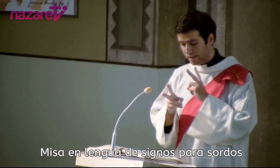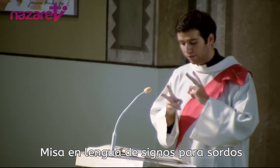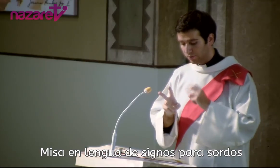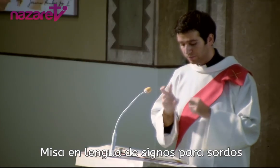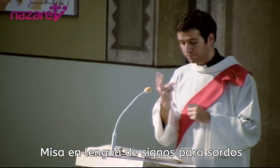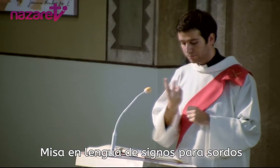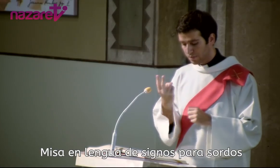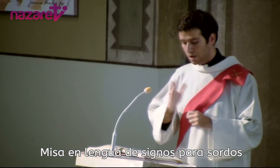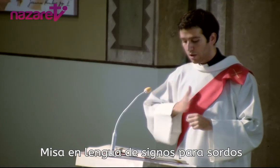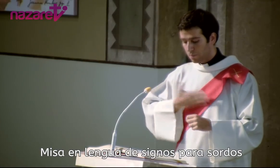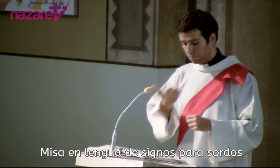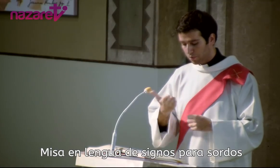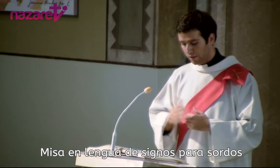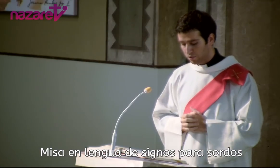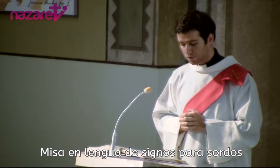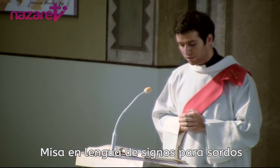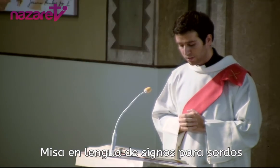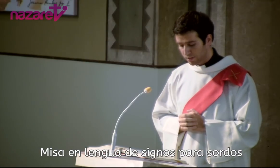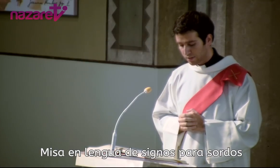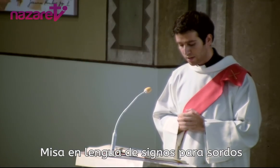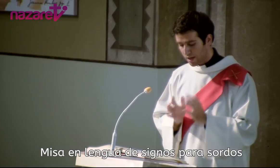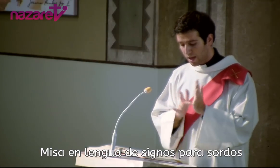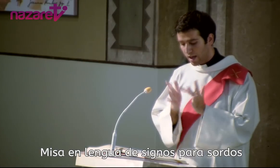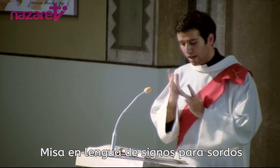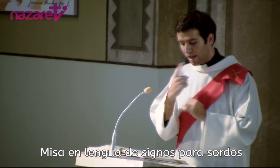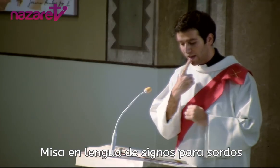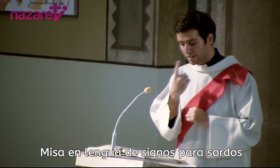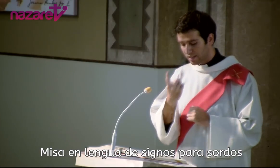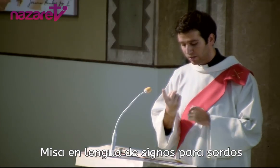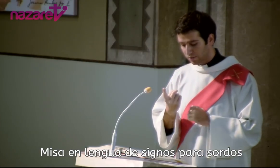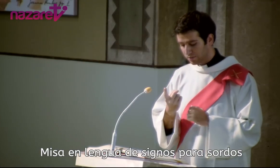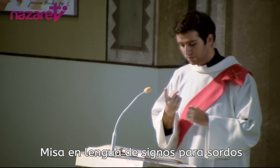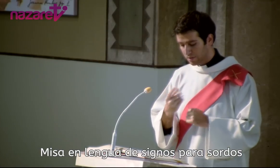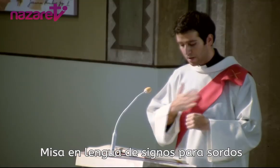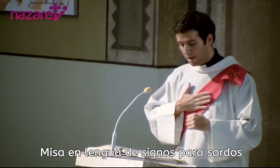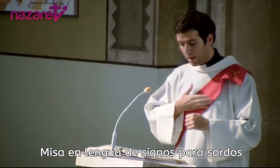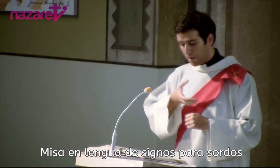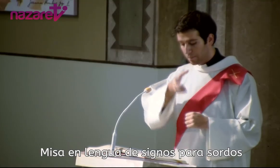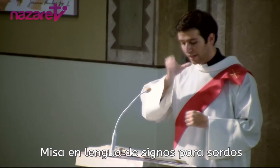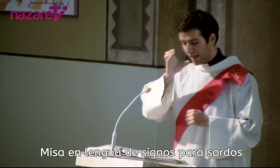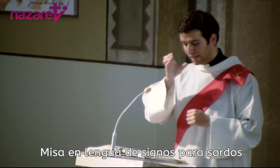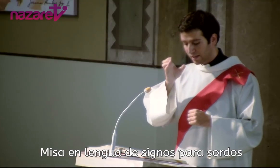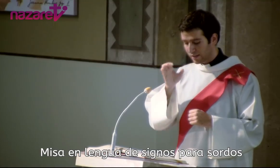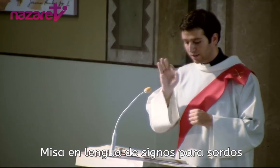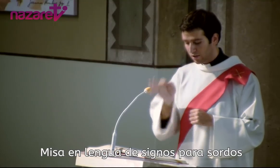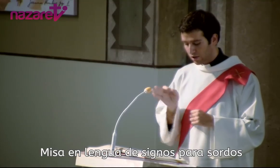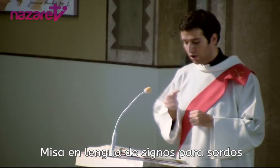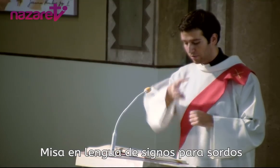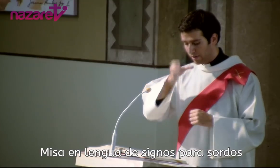Contestaron: podemos. Él les dijo: mi cáliz lo